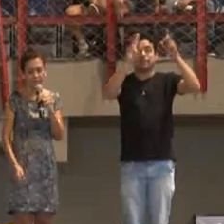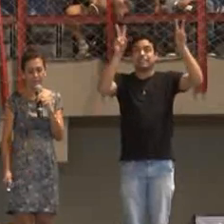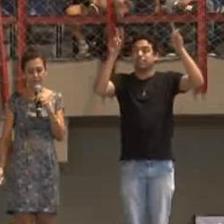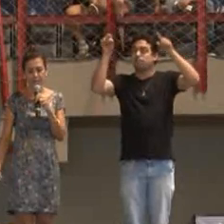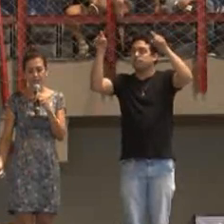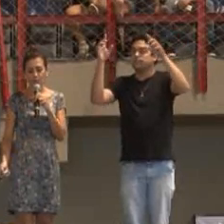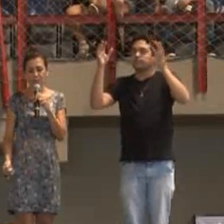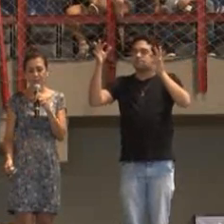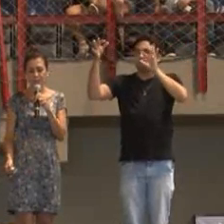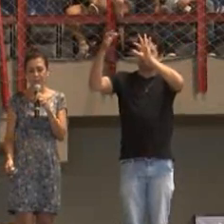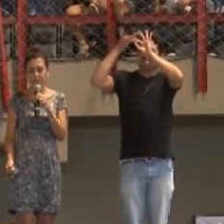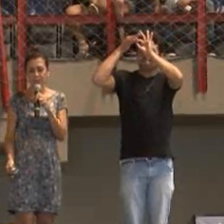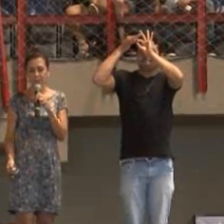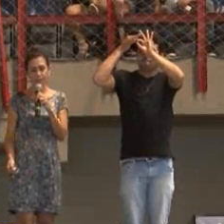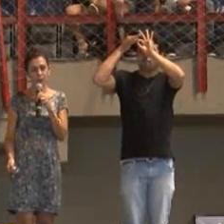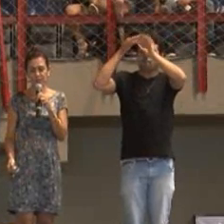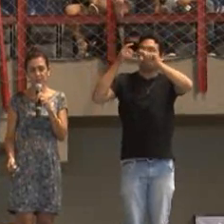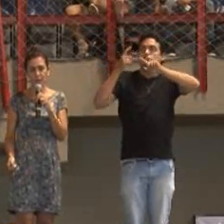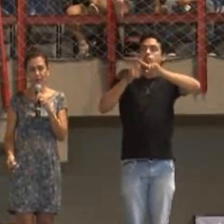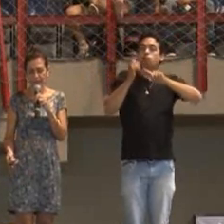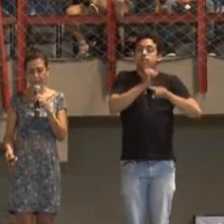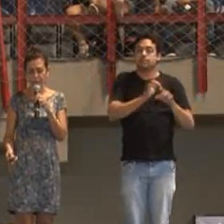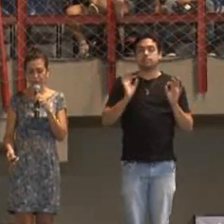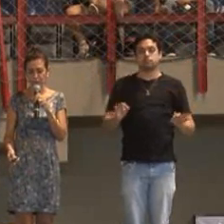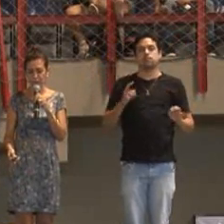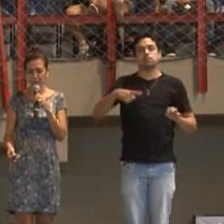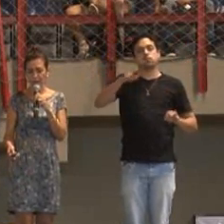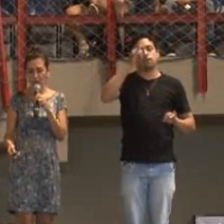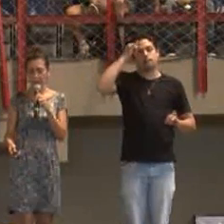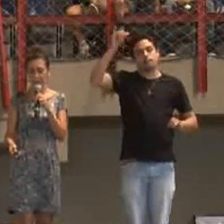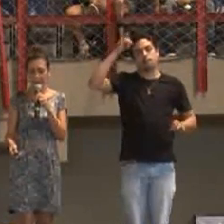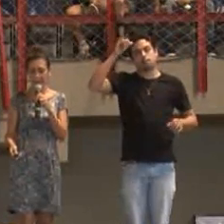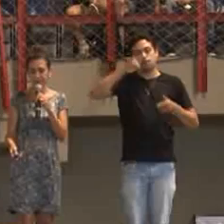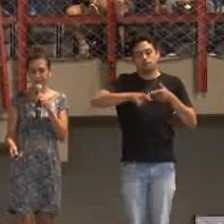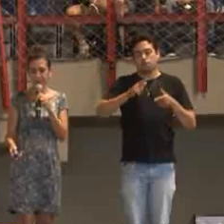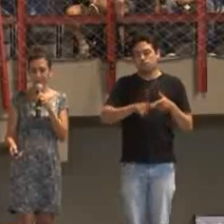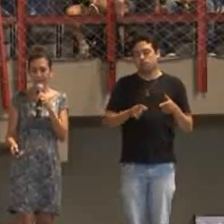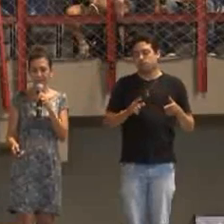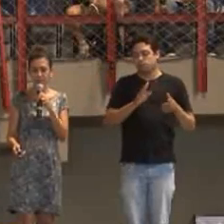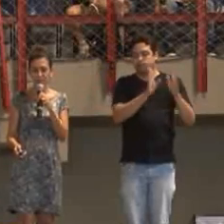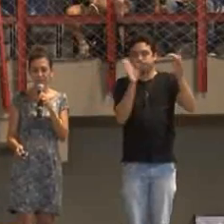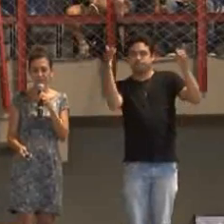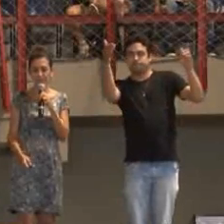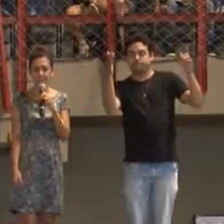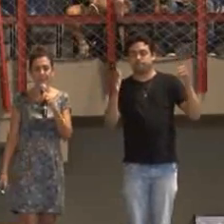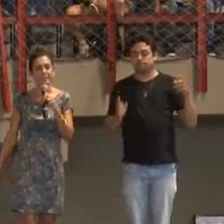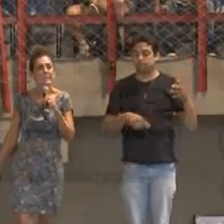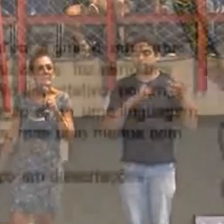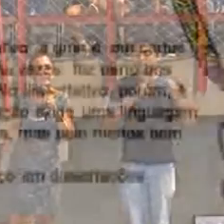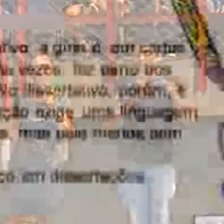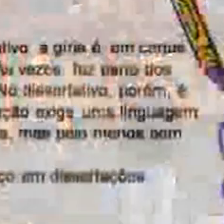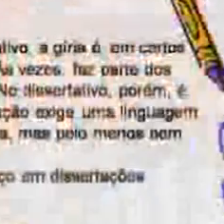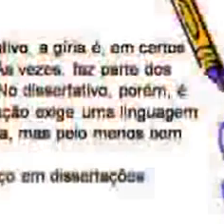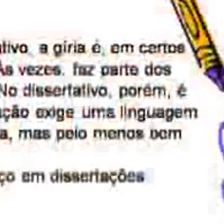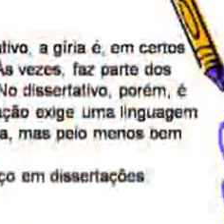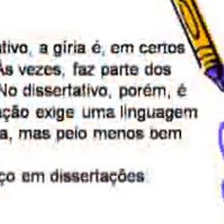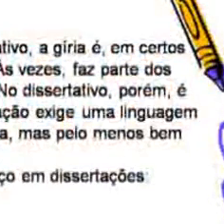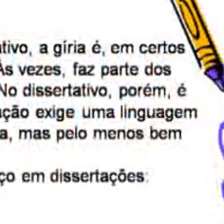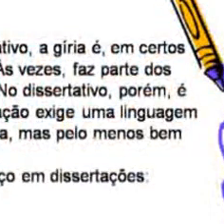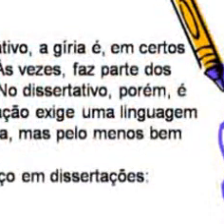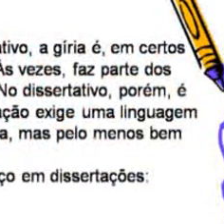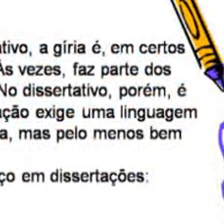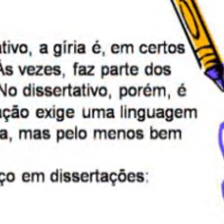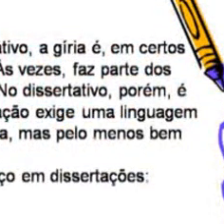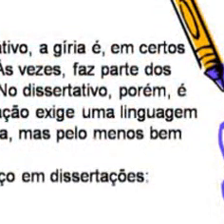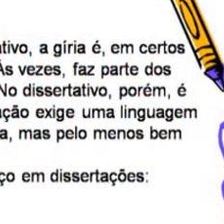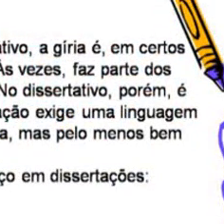essas ideias. Com certeza, você não vai fugir ao tema. Pecado 6. E aí, qual é,